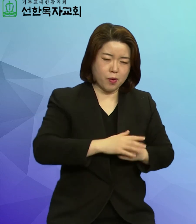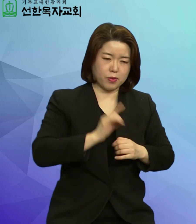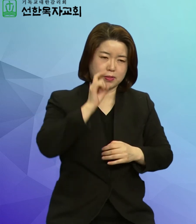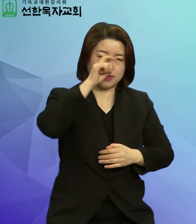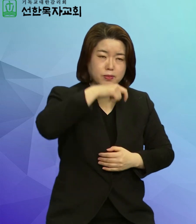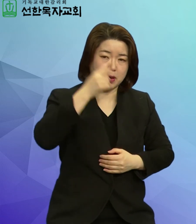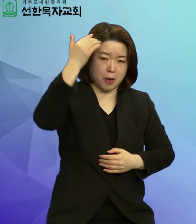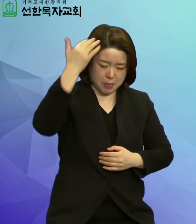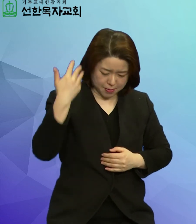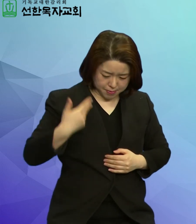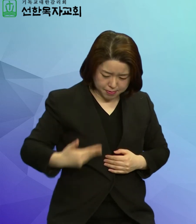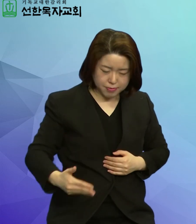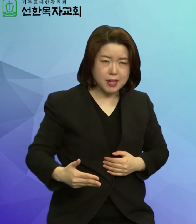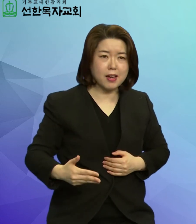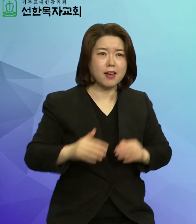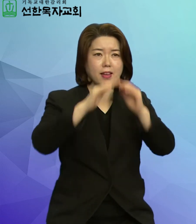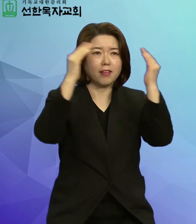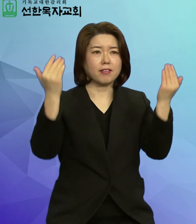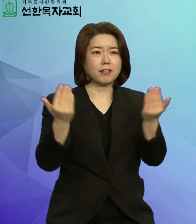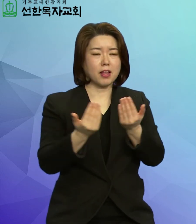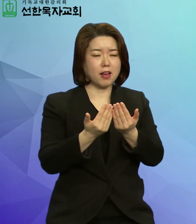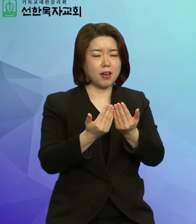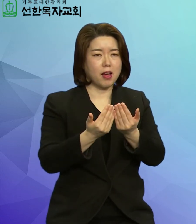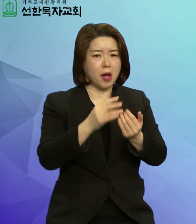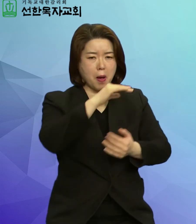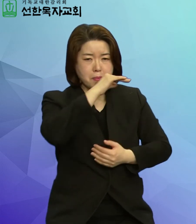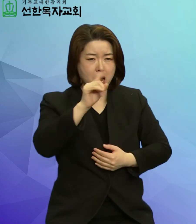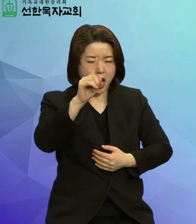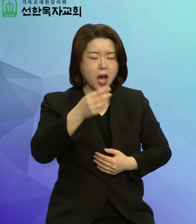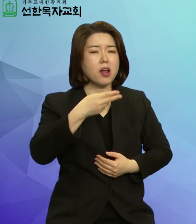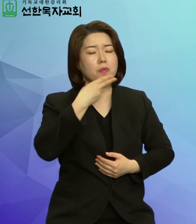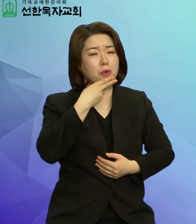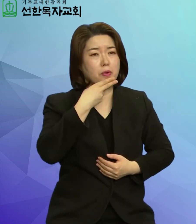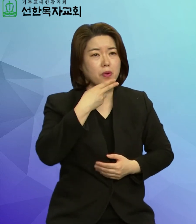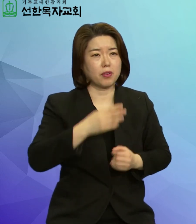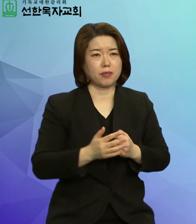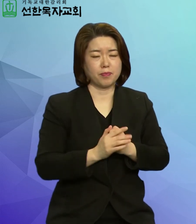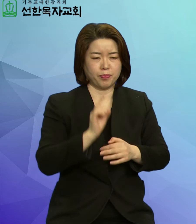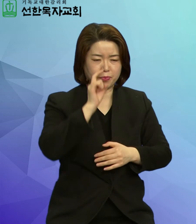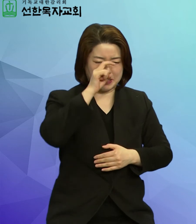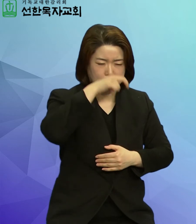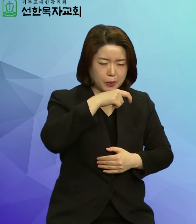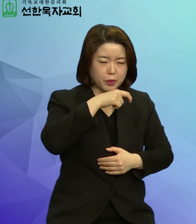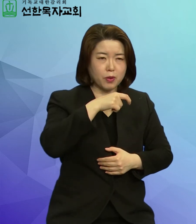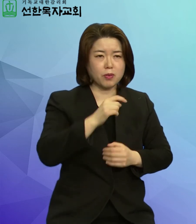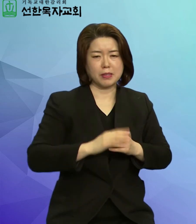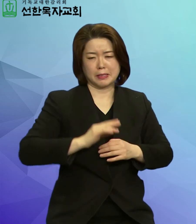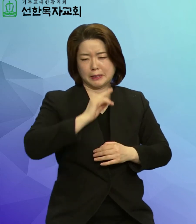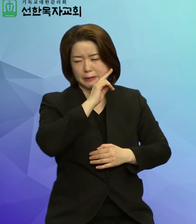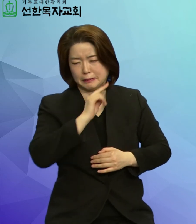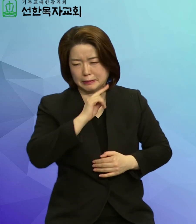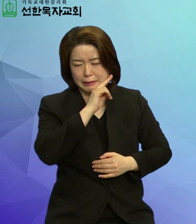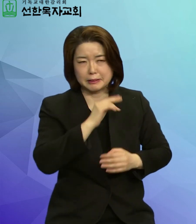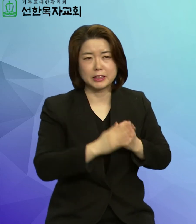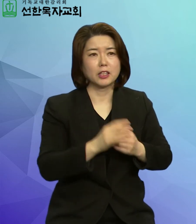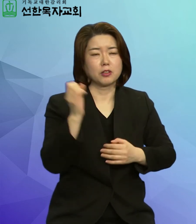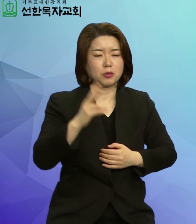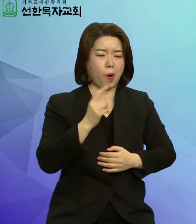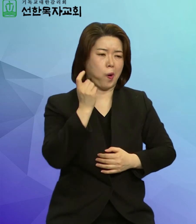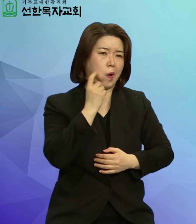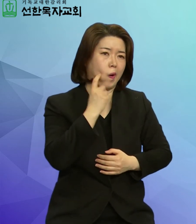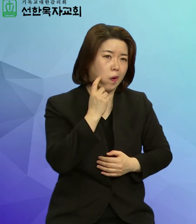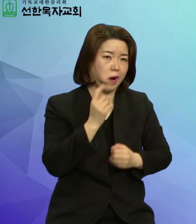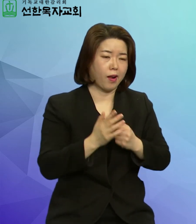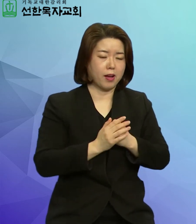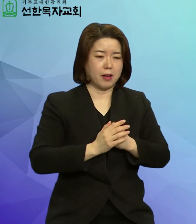추하고 더러운지 머리끝에서부터 발끝까지 성한 곳이 없었습니다. 더러움과 시기,